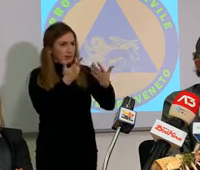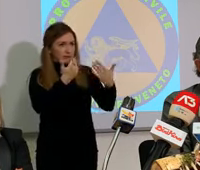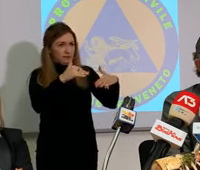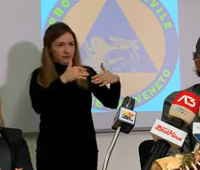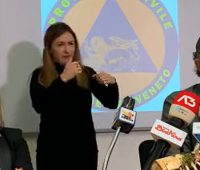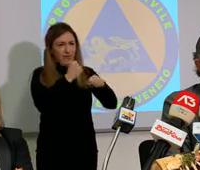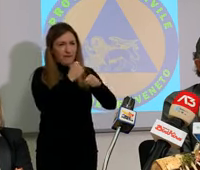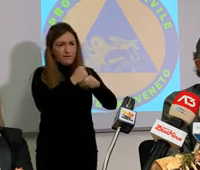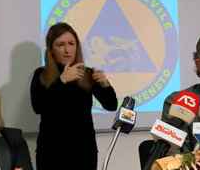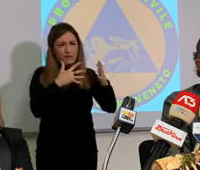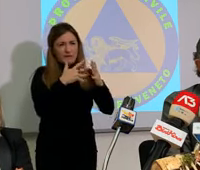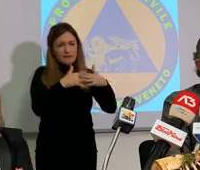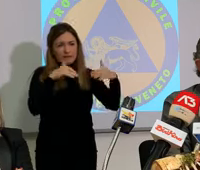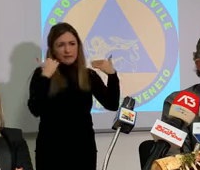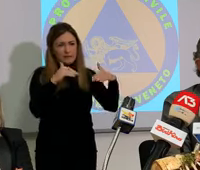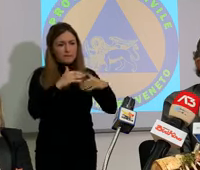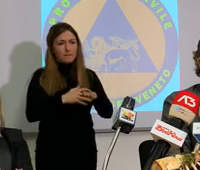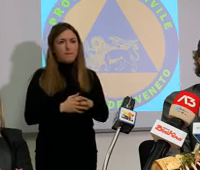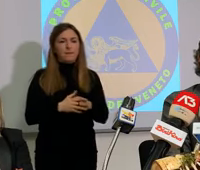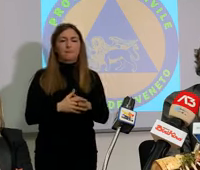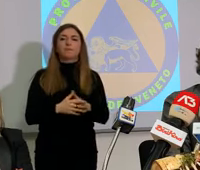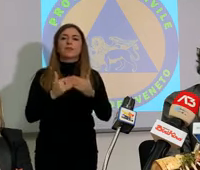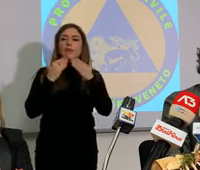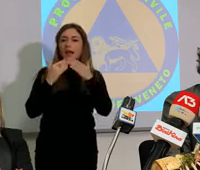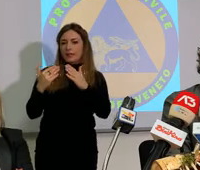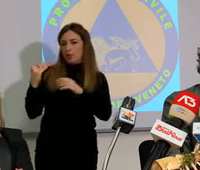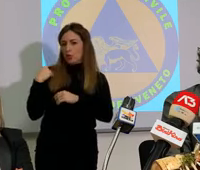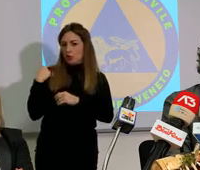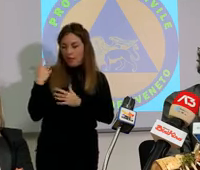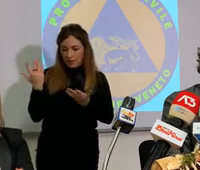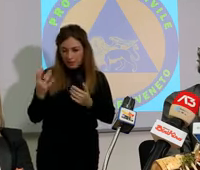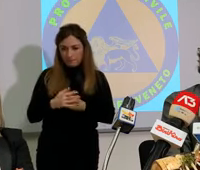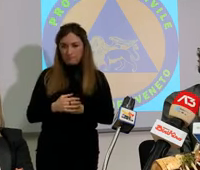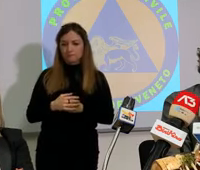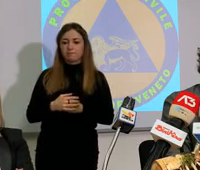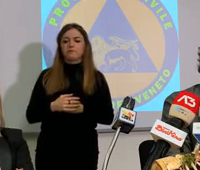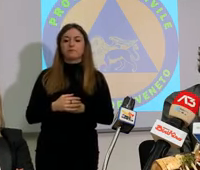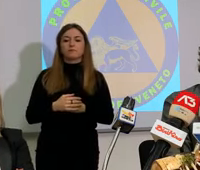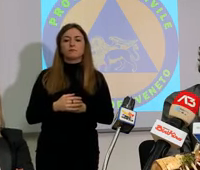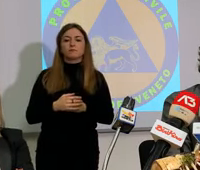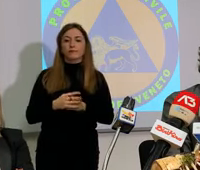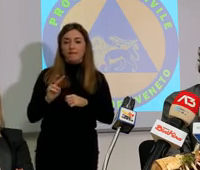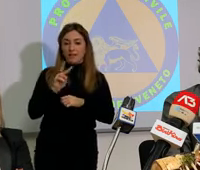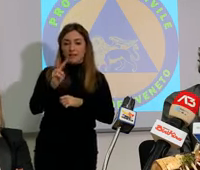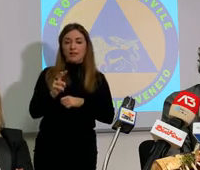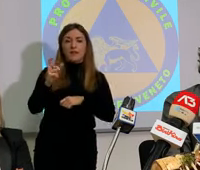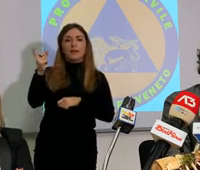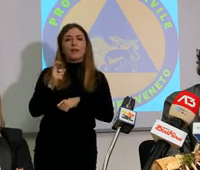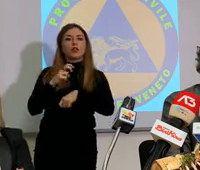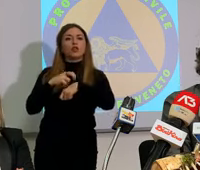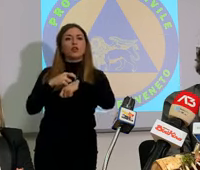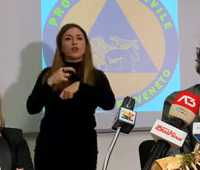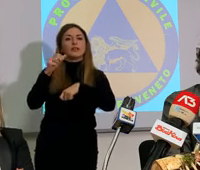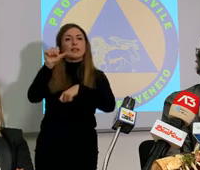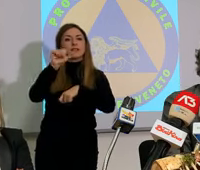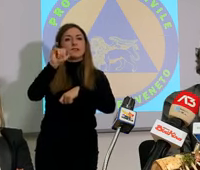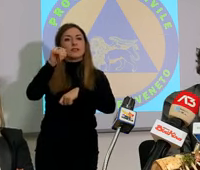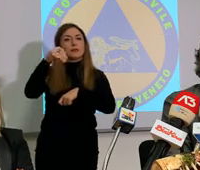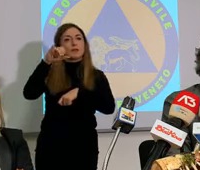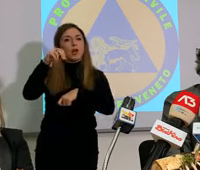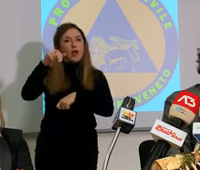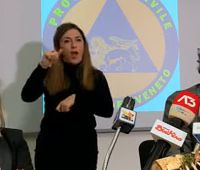grazie per la domanda allora venerdì abbiamo già programmato verrà qui la dottoressa simionato perché è giusto anche